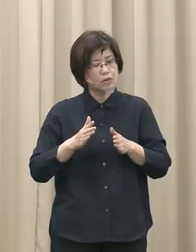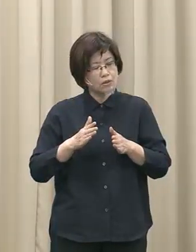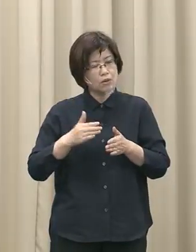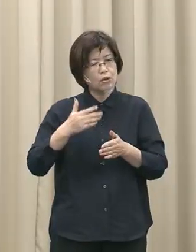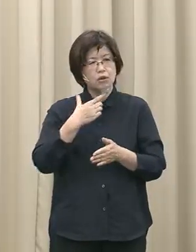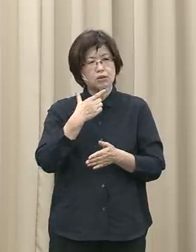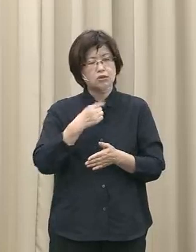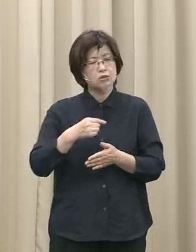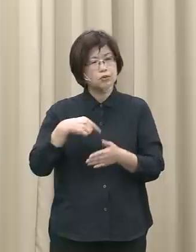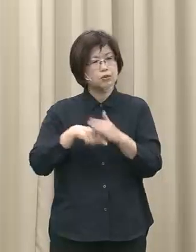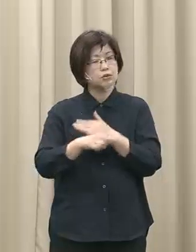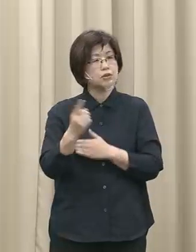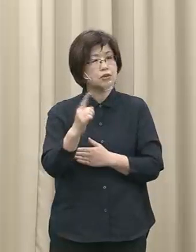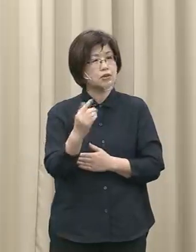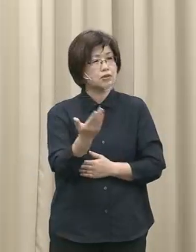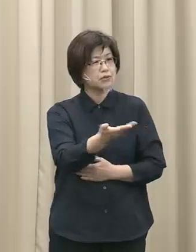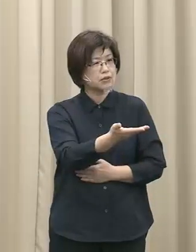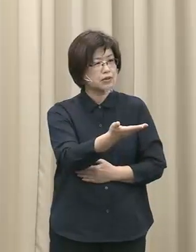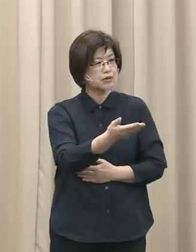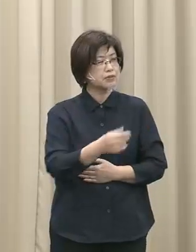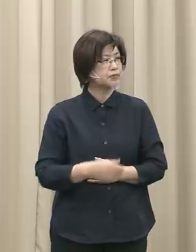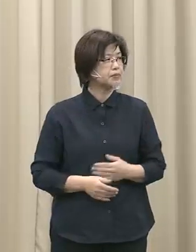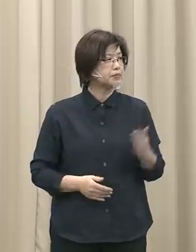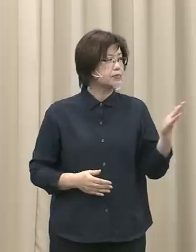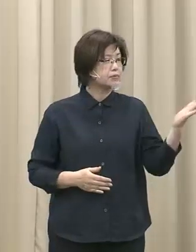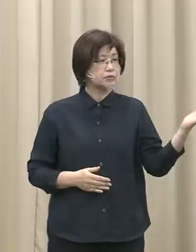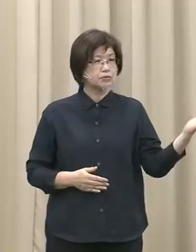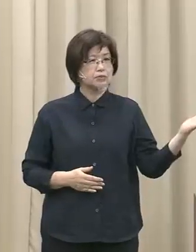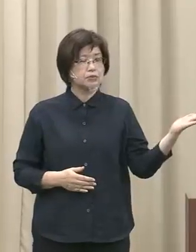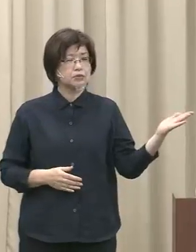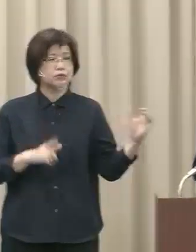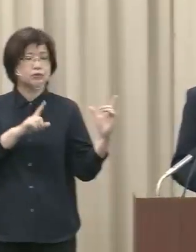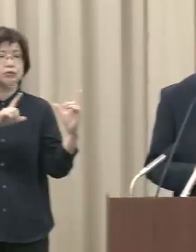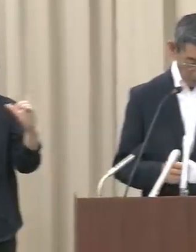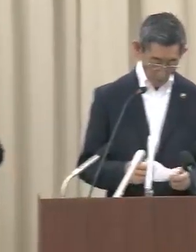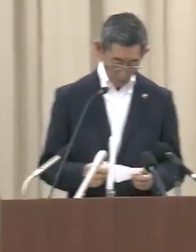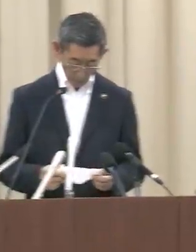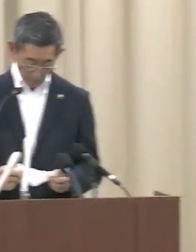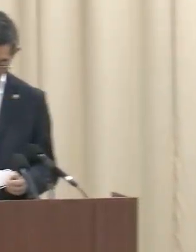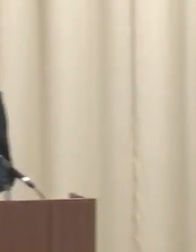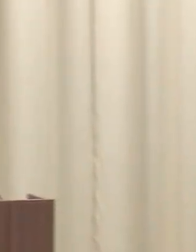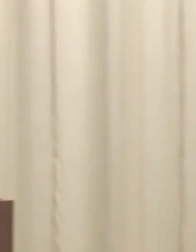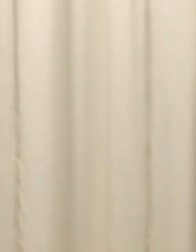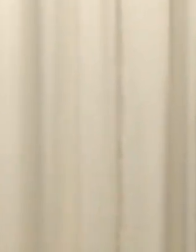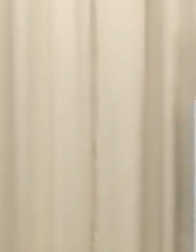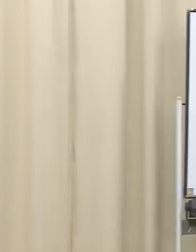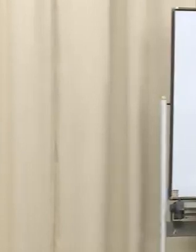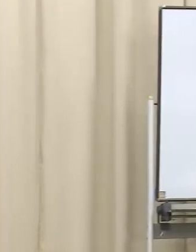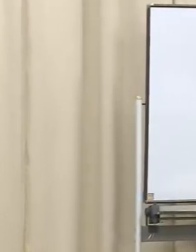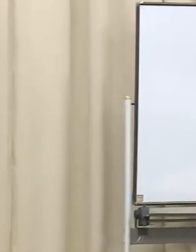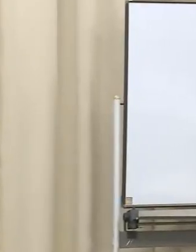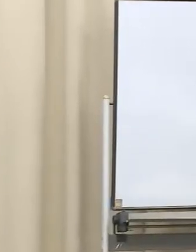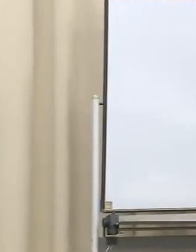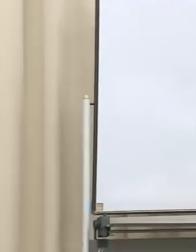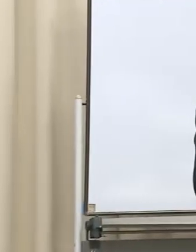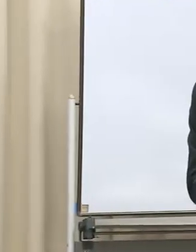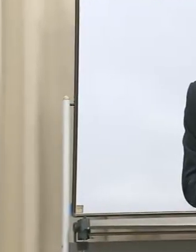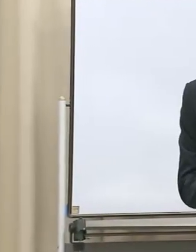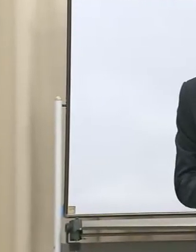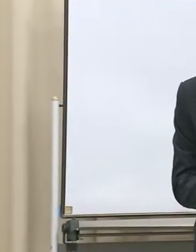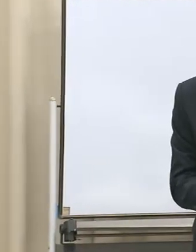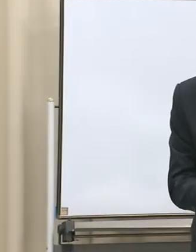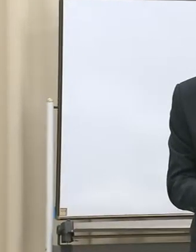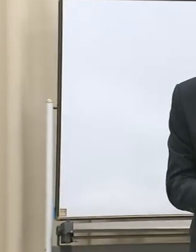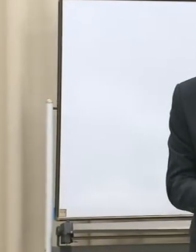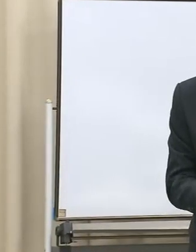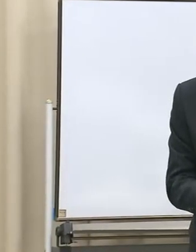聞いてます。はい。 こちらにつきましては、ご遺族のですね、感情等を考慮いたしまして、我